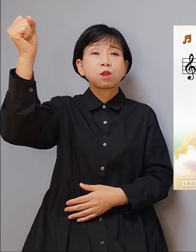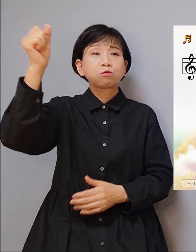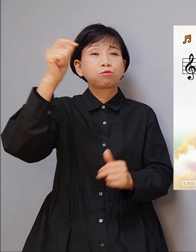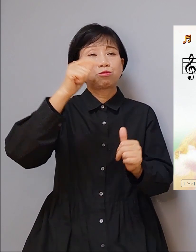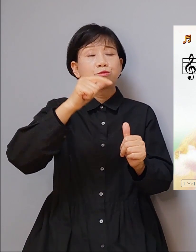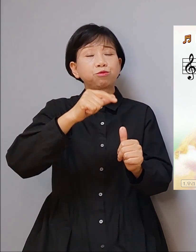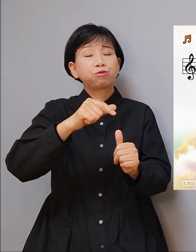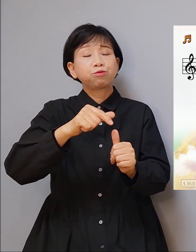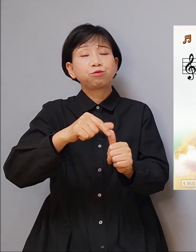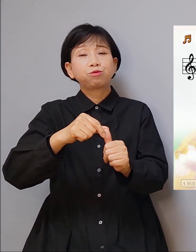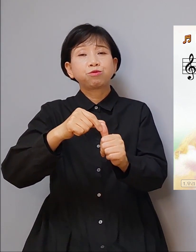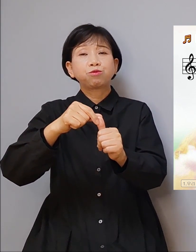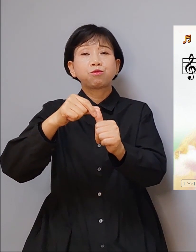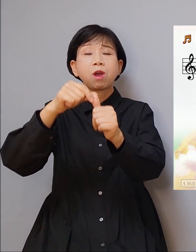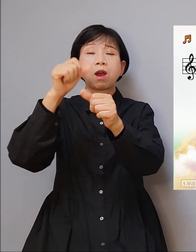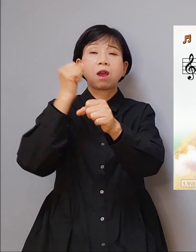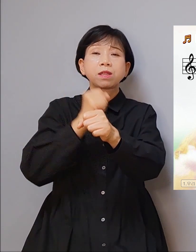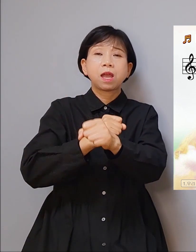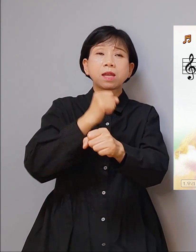이토다.